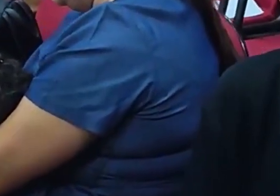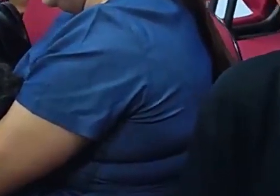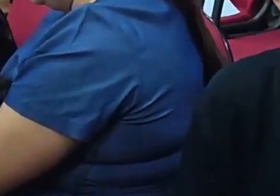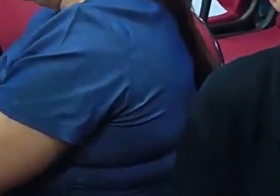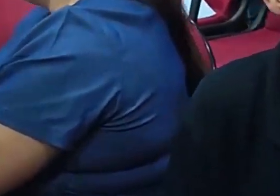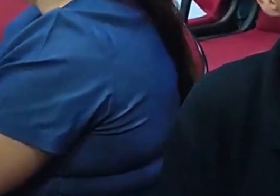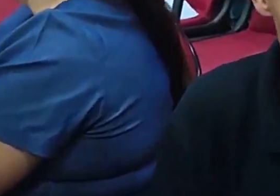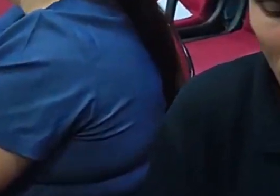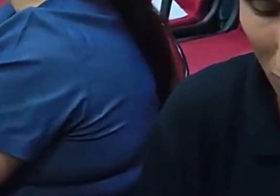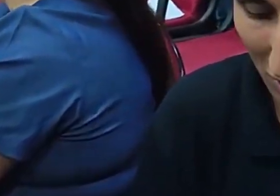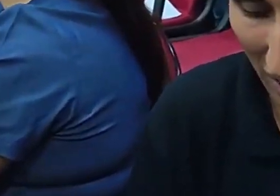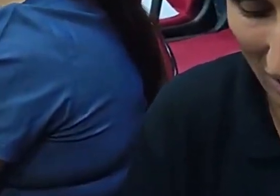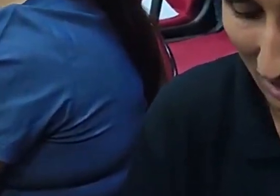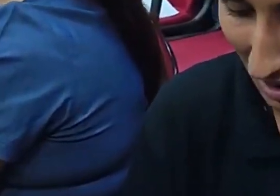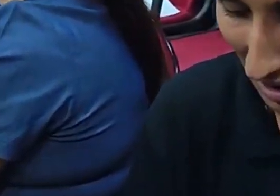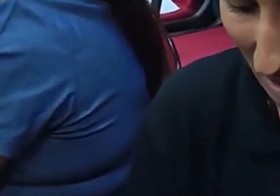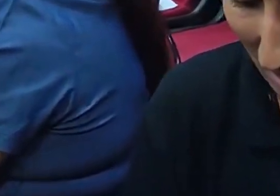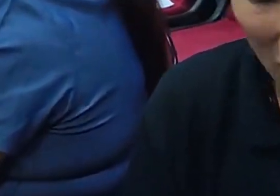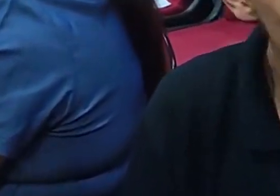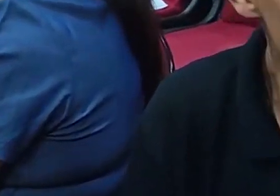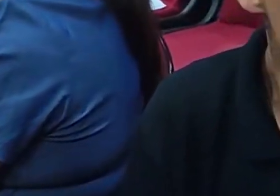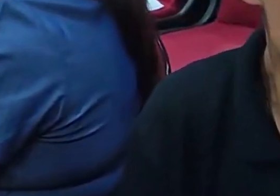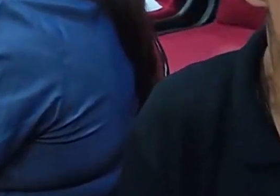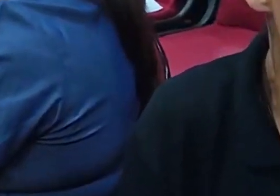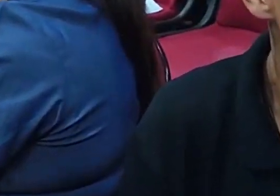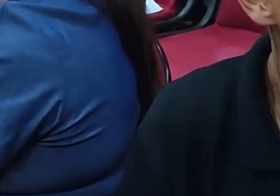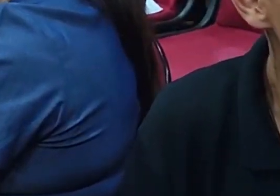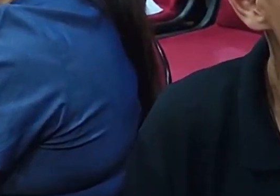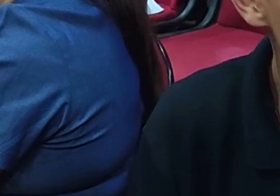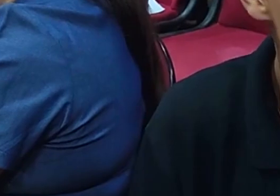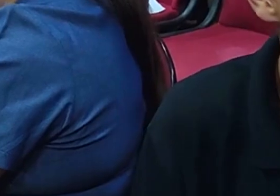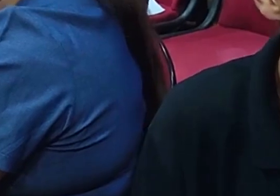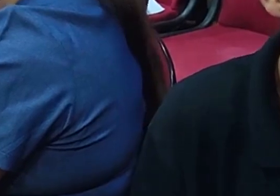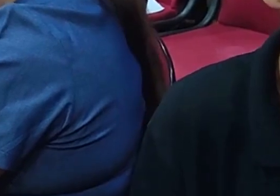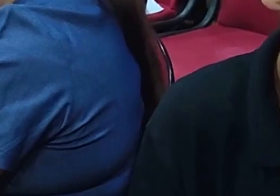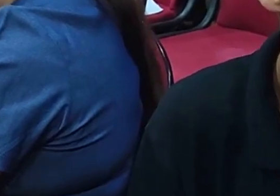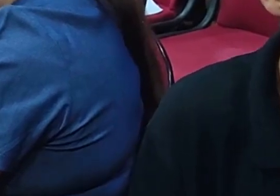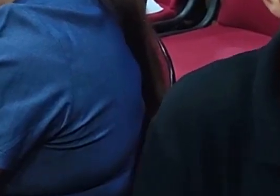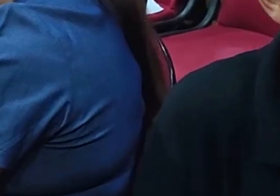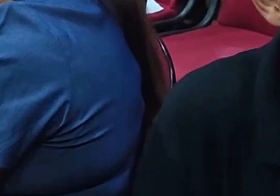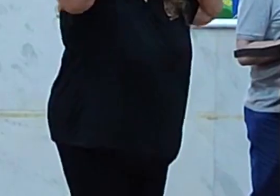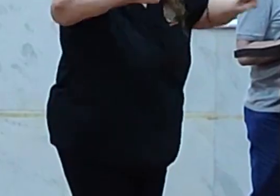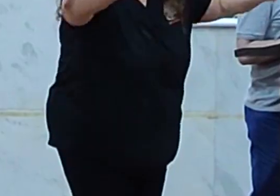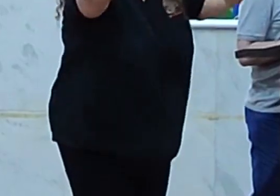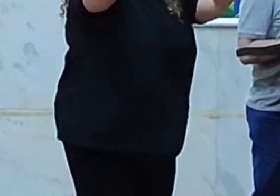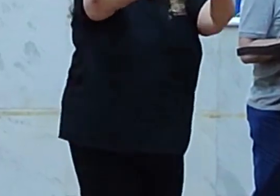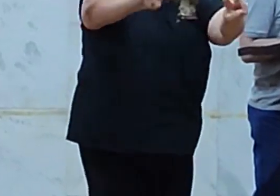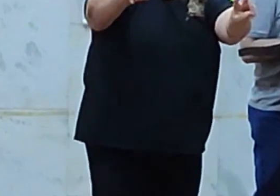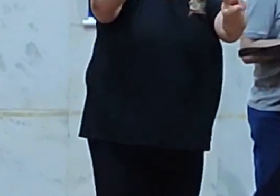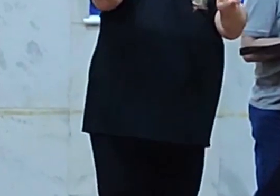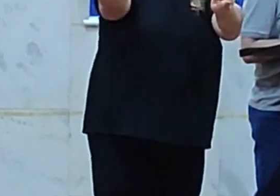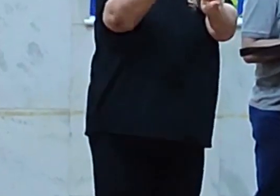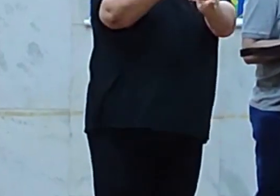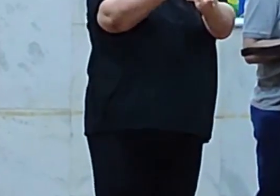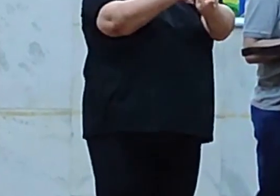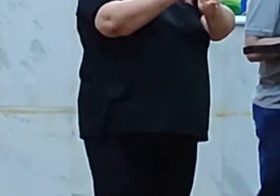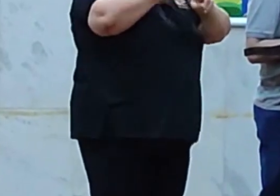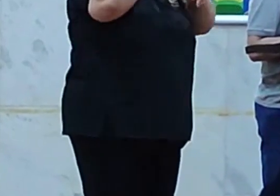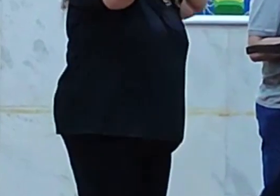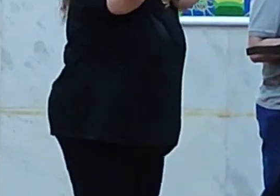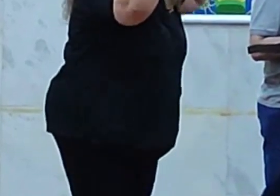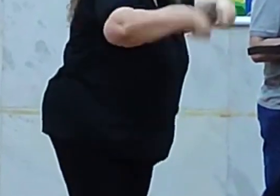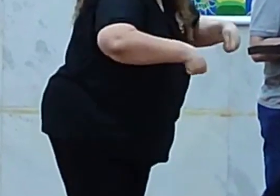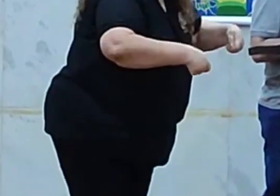fácil no skate e tipo, sempre gostei. E espero não parar de praticar esse esporte, porque é muito bom. Além deles, houve também um